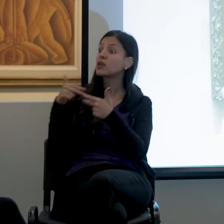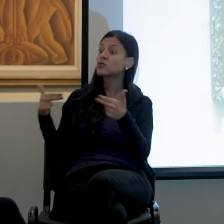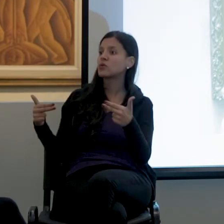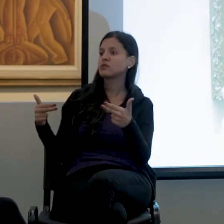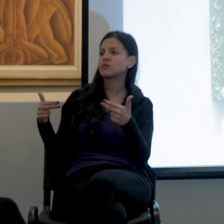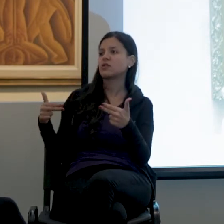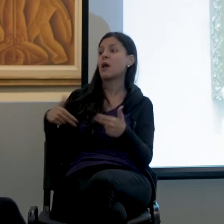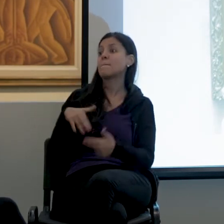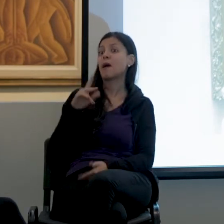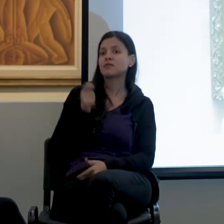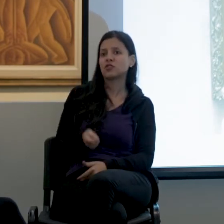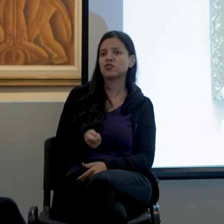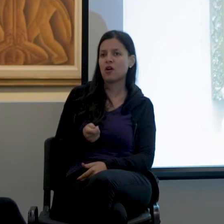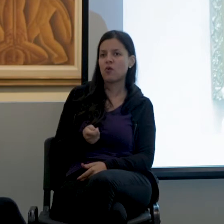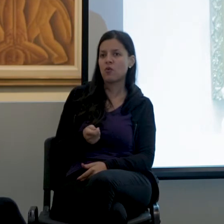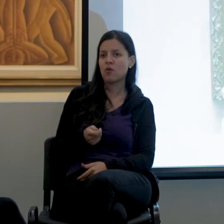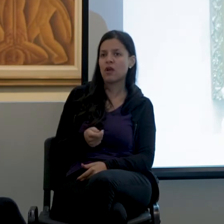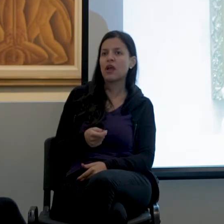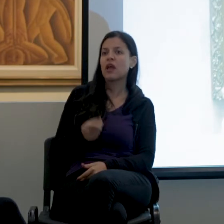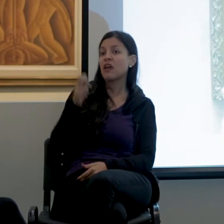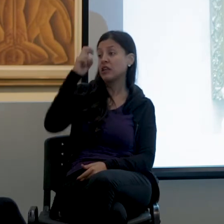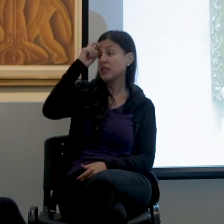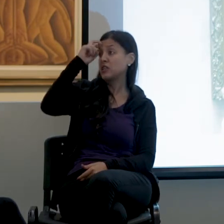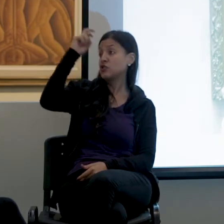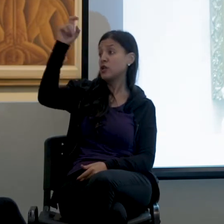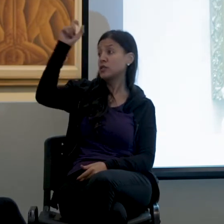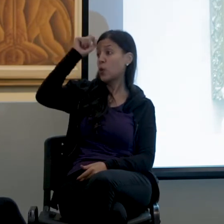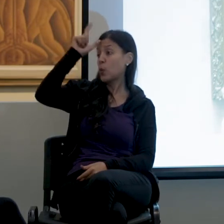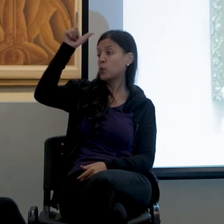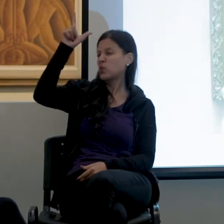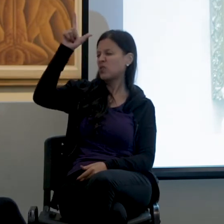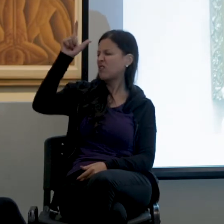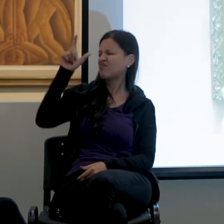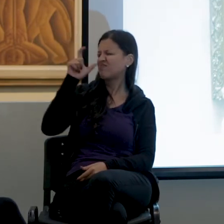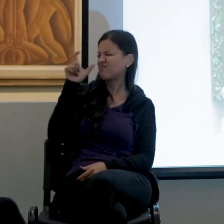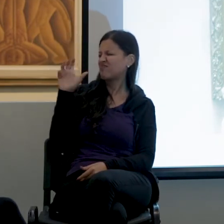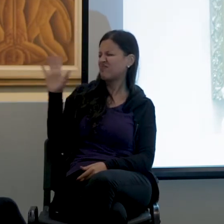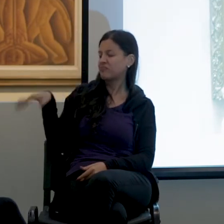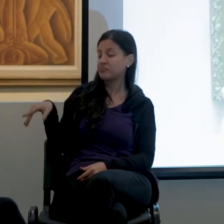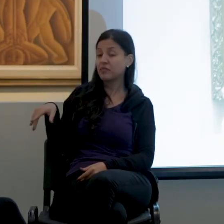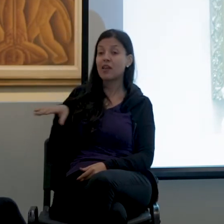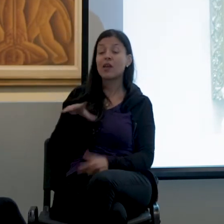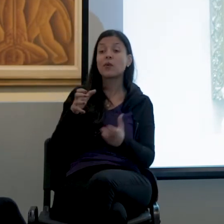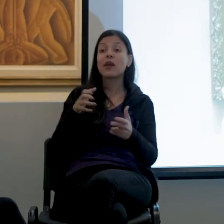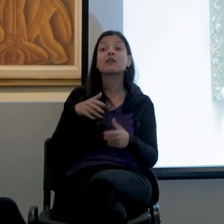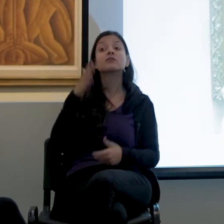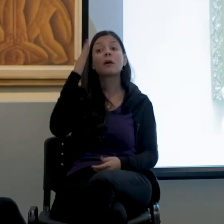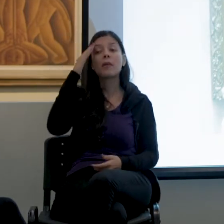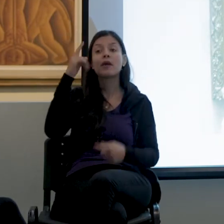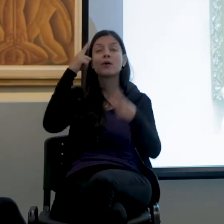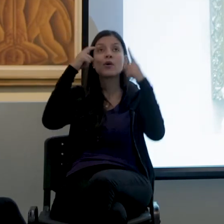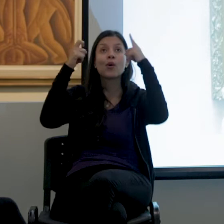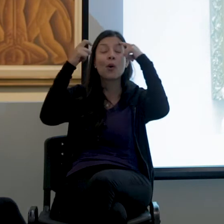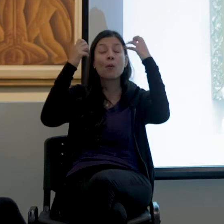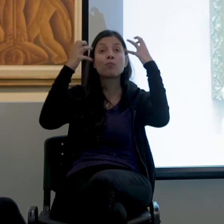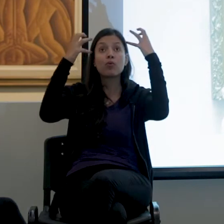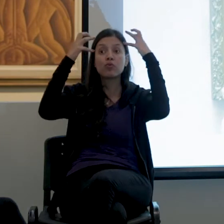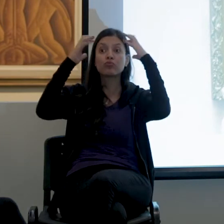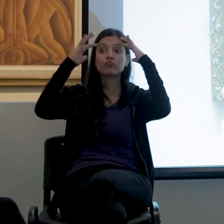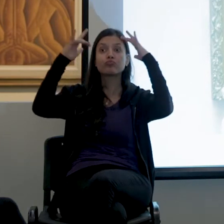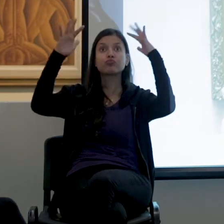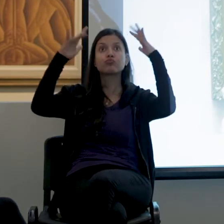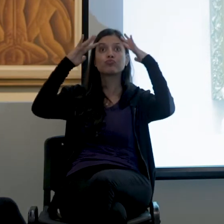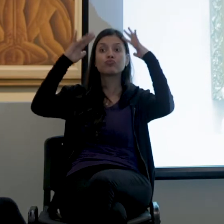interessa muito menos a inteligência e a cultura do que a vivacidade imaginativa do sonho ou